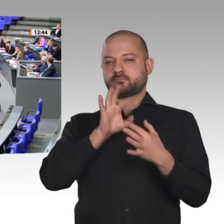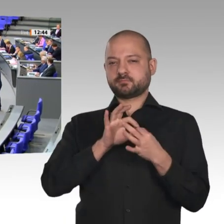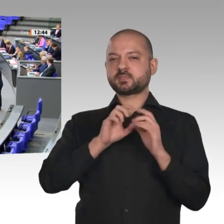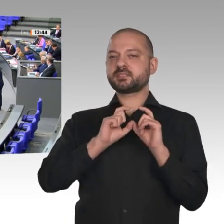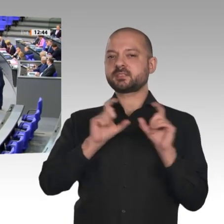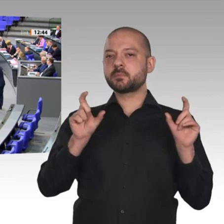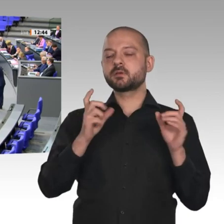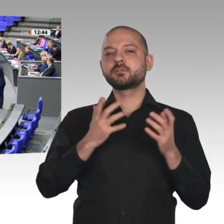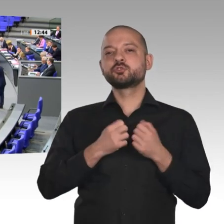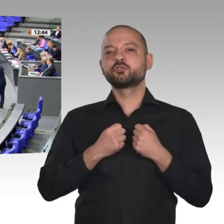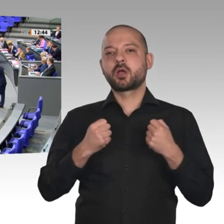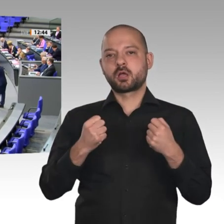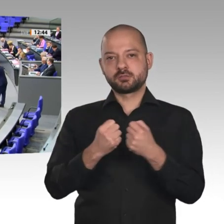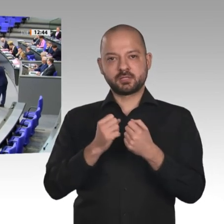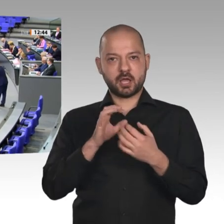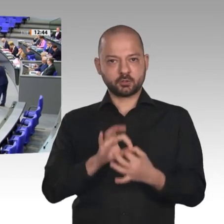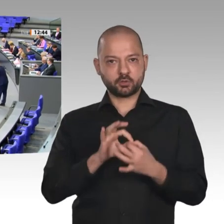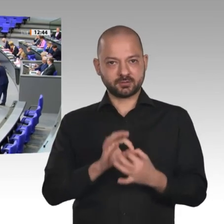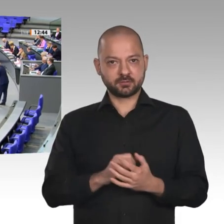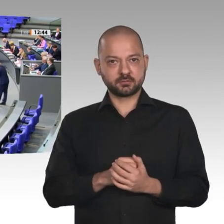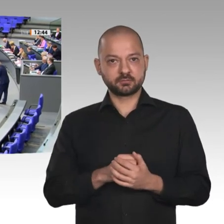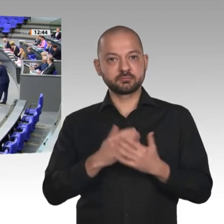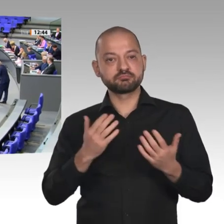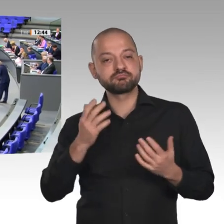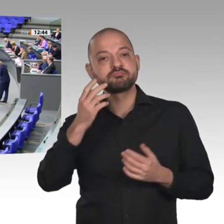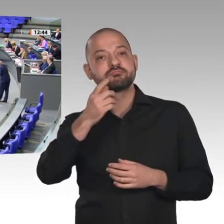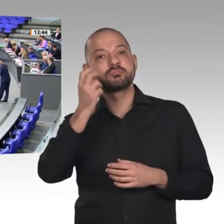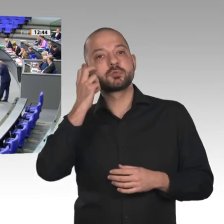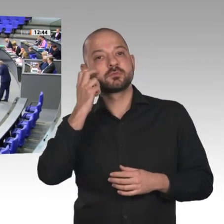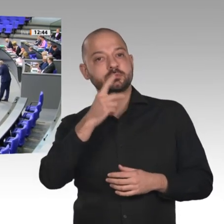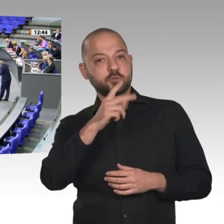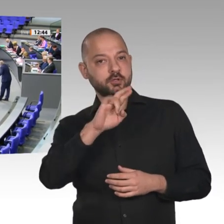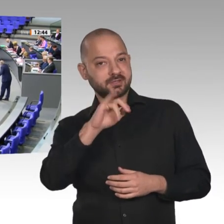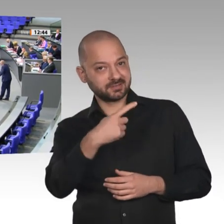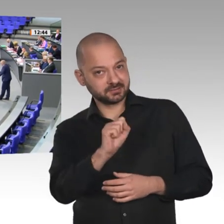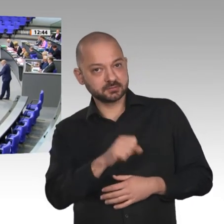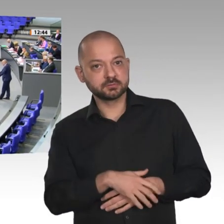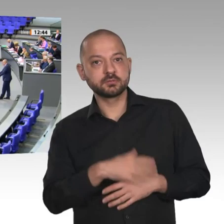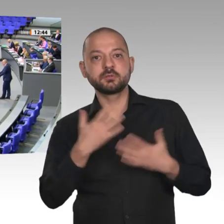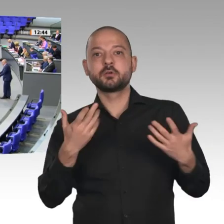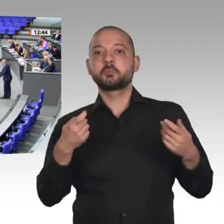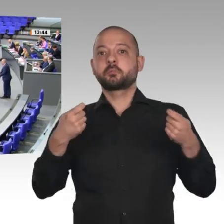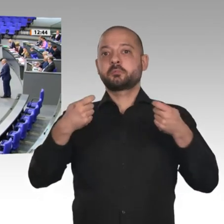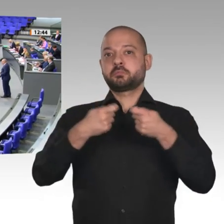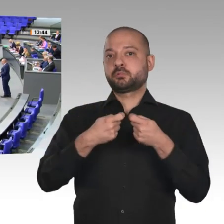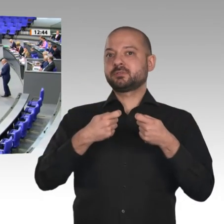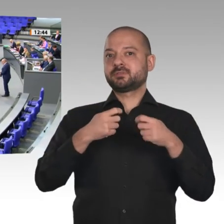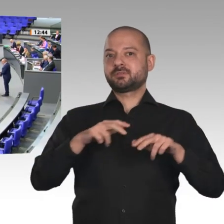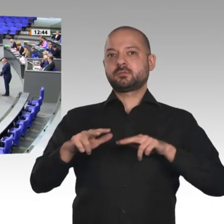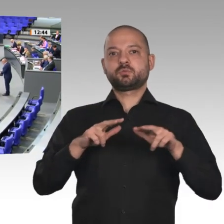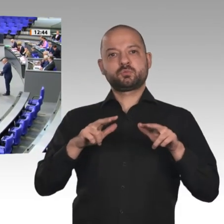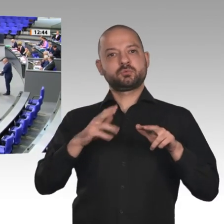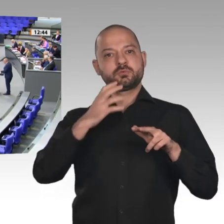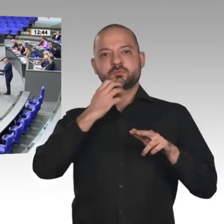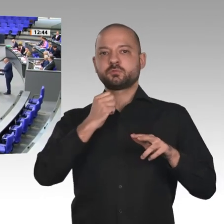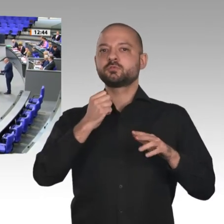sich des Falles der russlanddeutschen Frau aus Germersheim, Rheinland-Pfalz anzunehmen, die nächste Woche mit ihren beiden Kindern abgeschoben werden